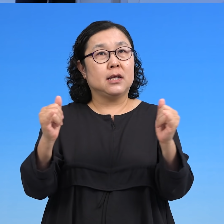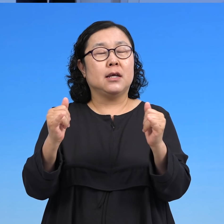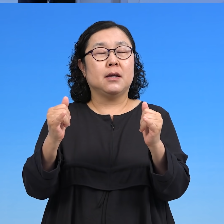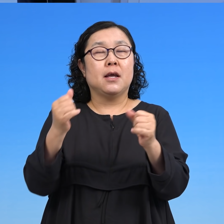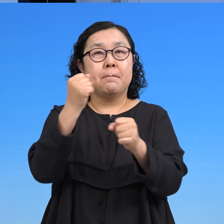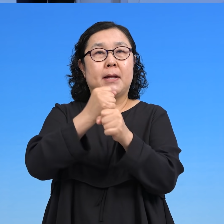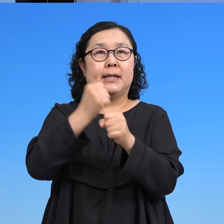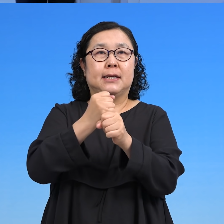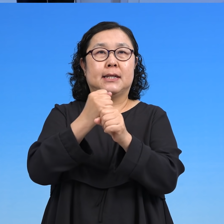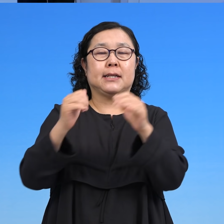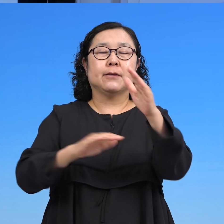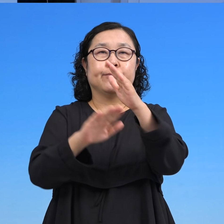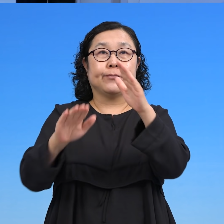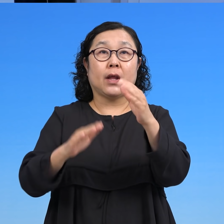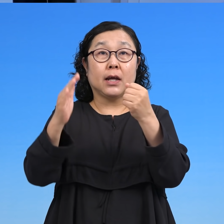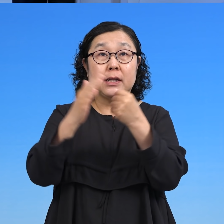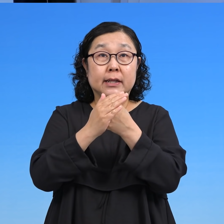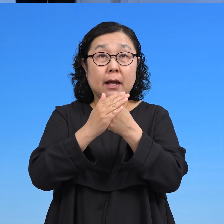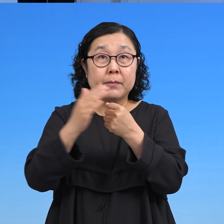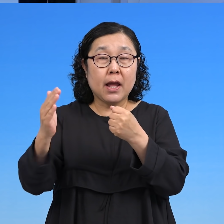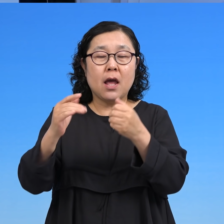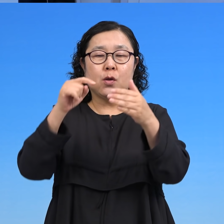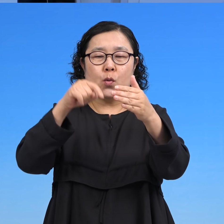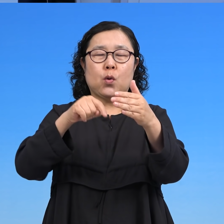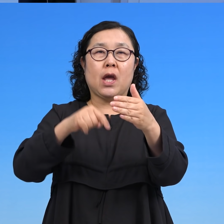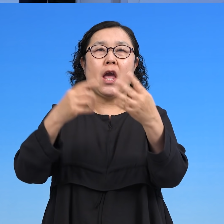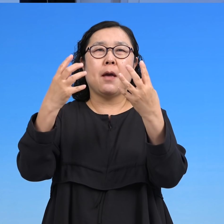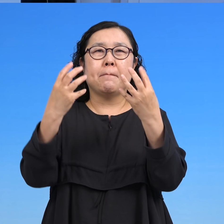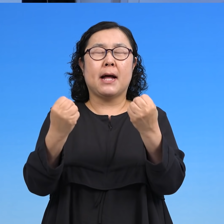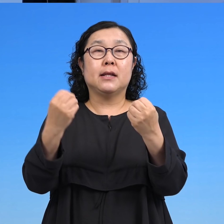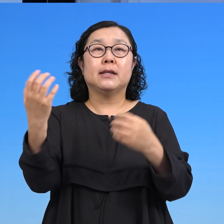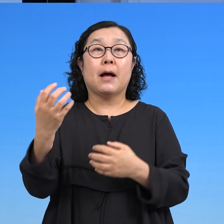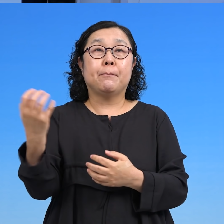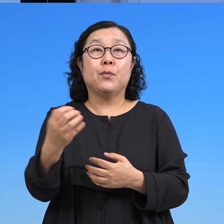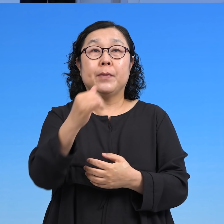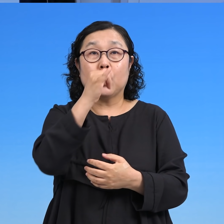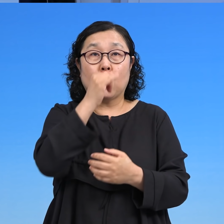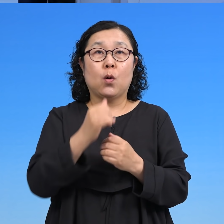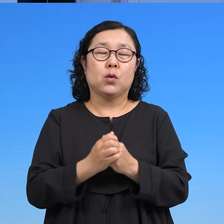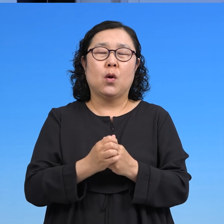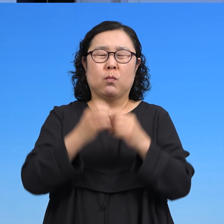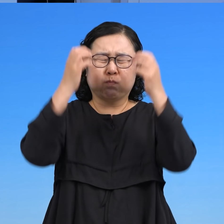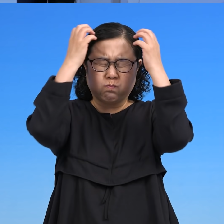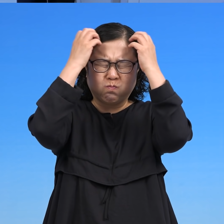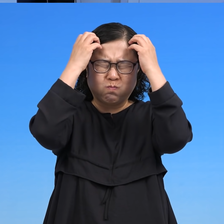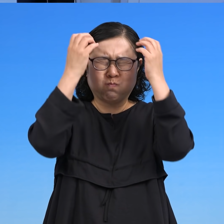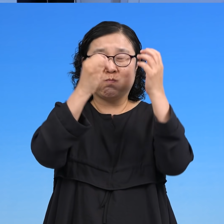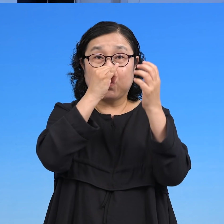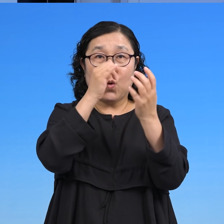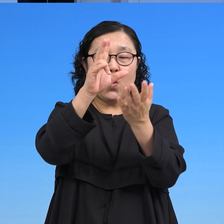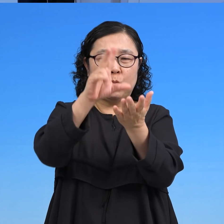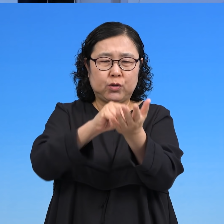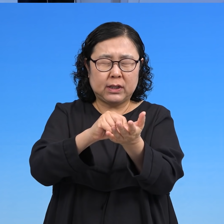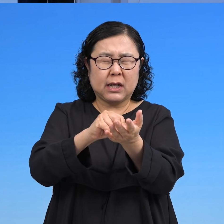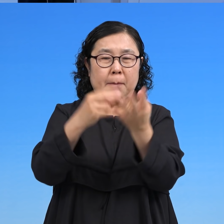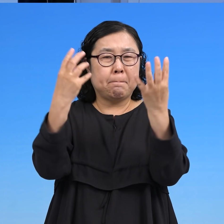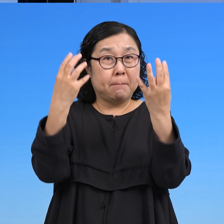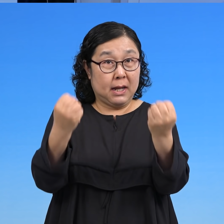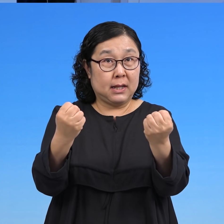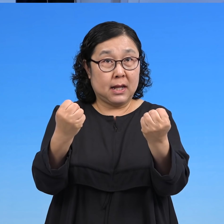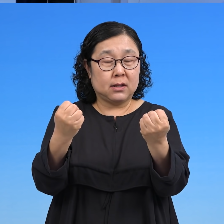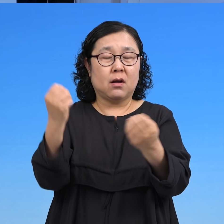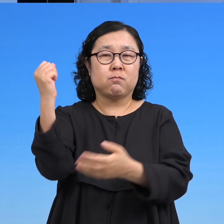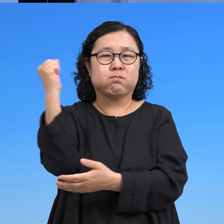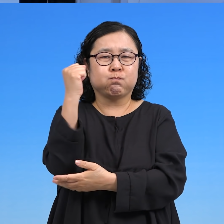가정이기 때문에 현실적으로 가정 안에 많은 아픔이 있고 또 고통이 있고 또 여러 문제들에